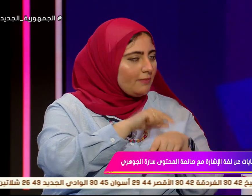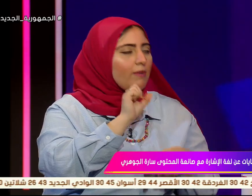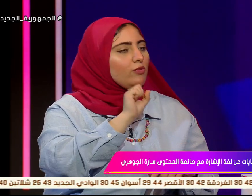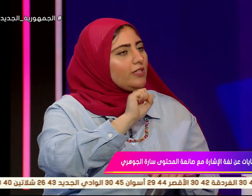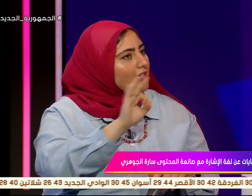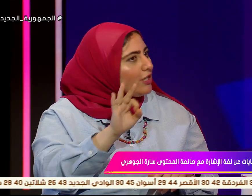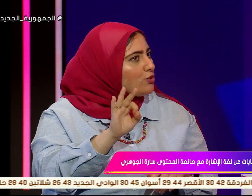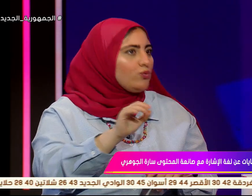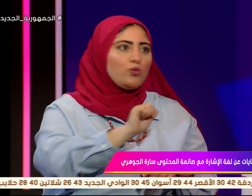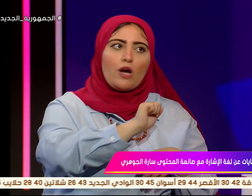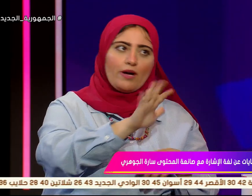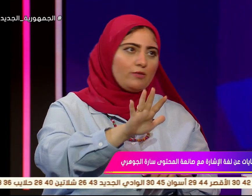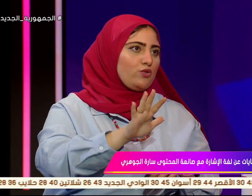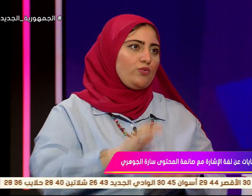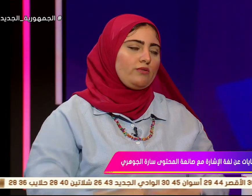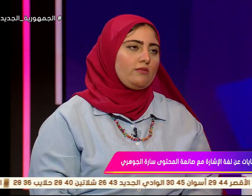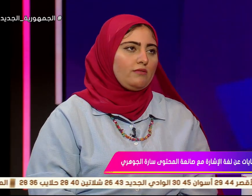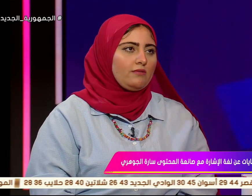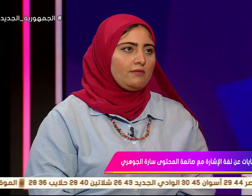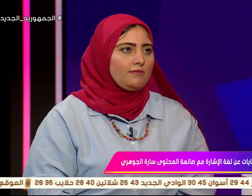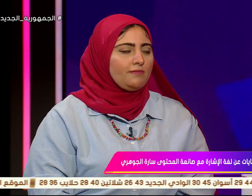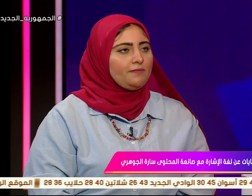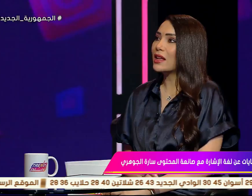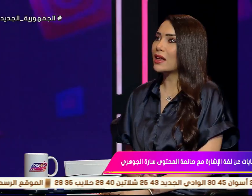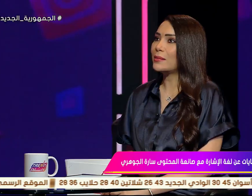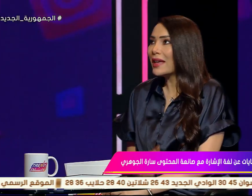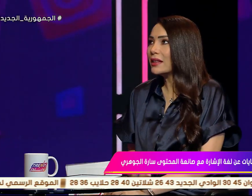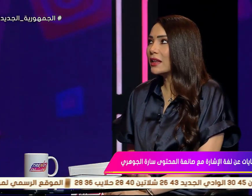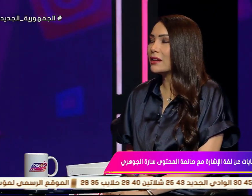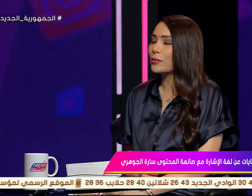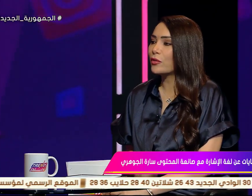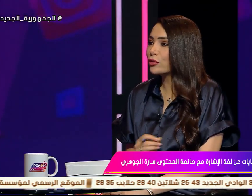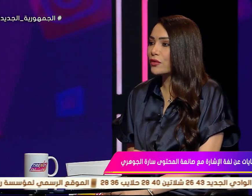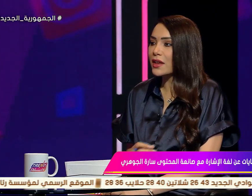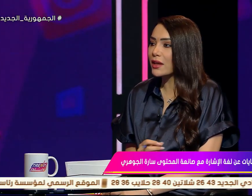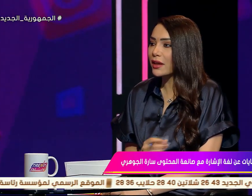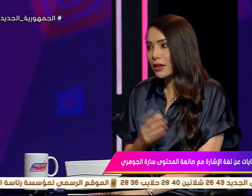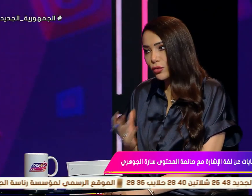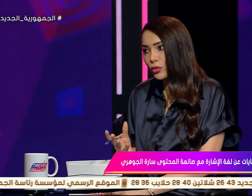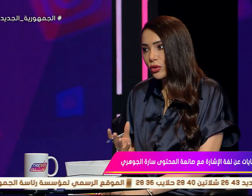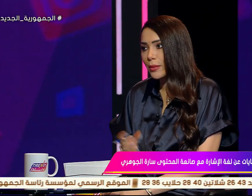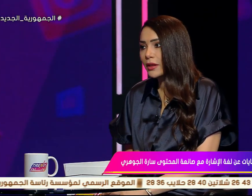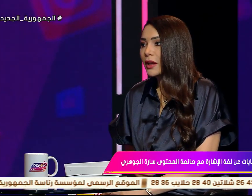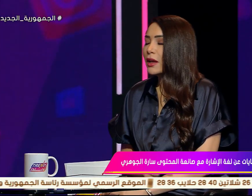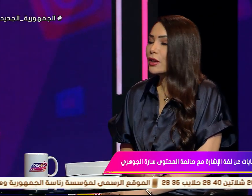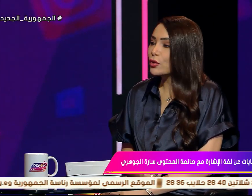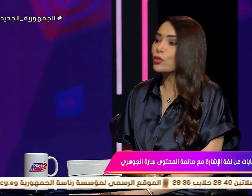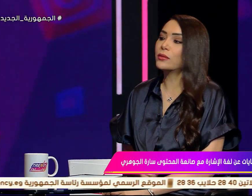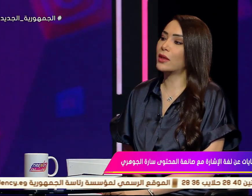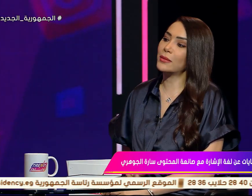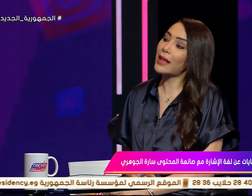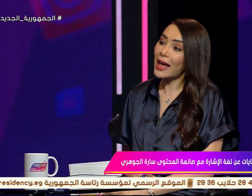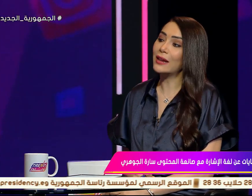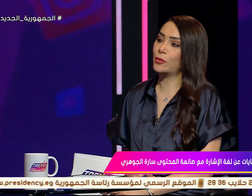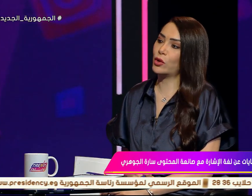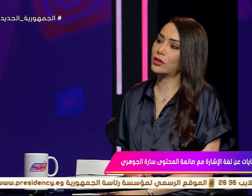هي بتبقى مدتها ثلاث شهور او خمس شهور تفتكري ايه هي المهن المفروض فيها غير الدكتور طبعا يكون متعلم لغه